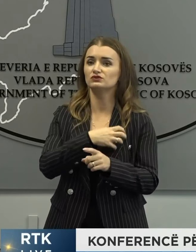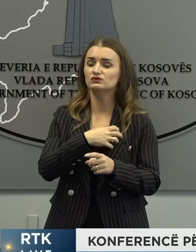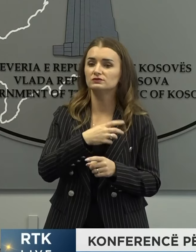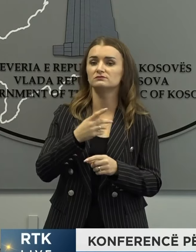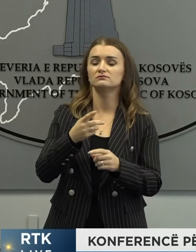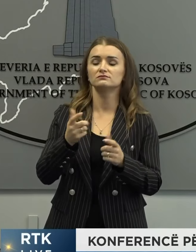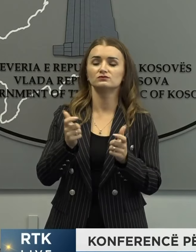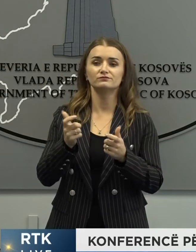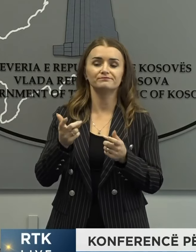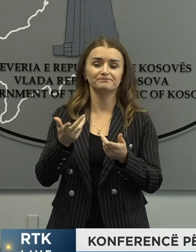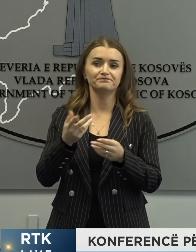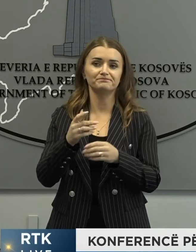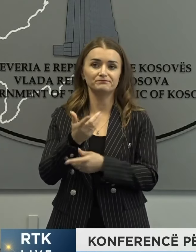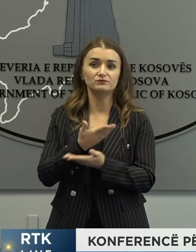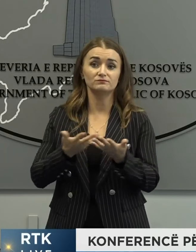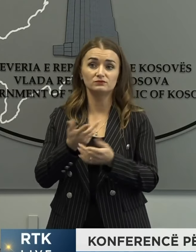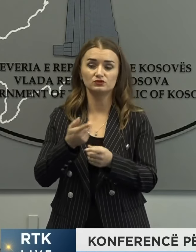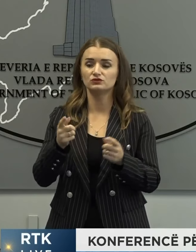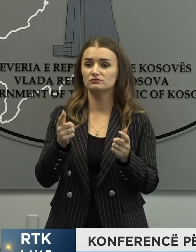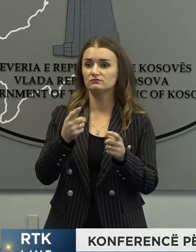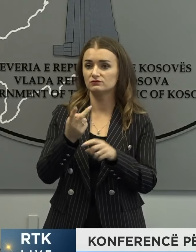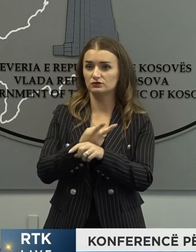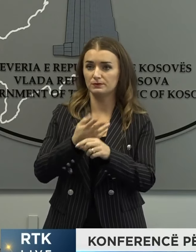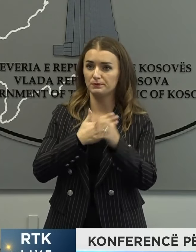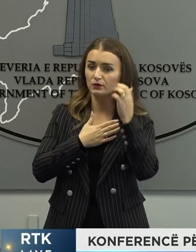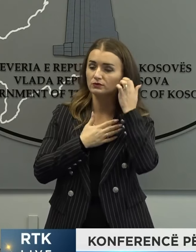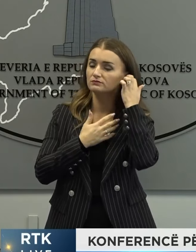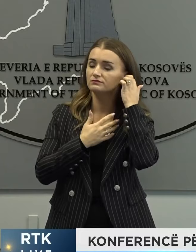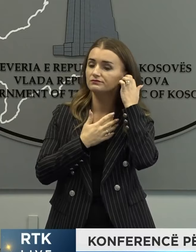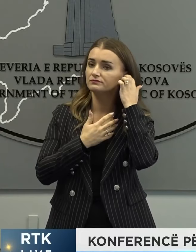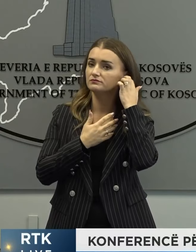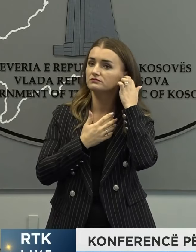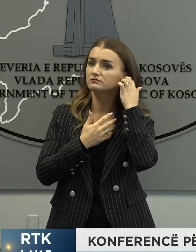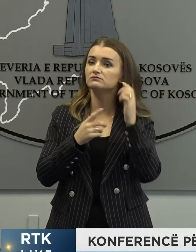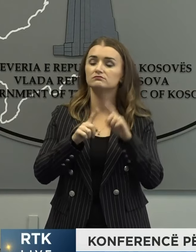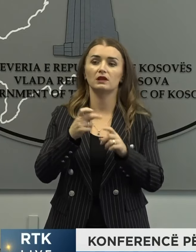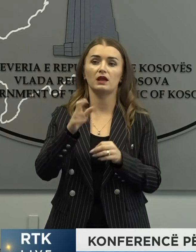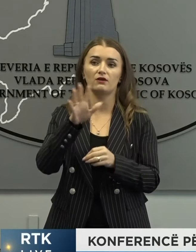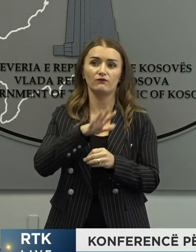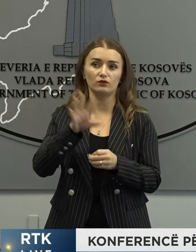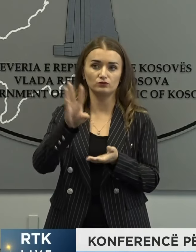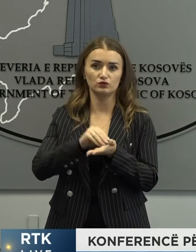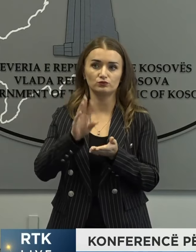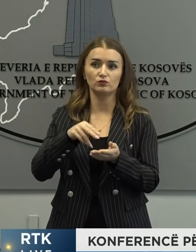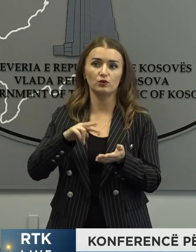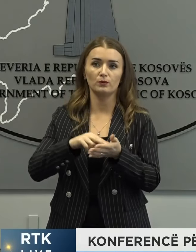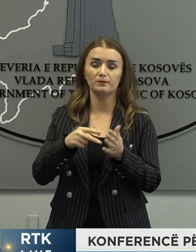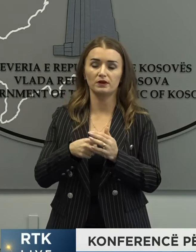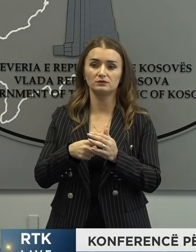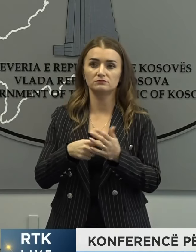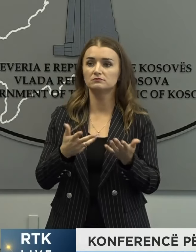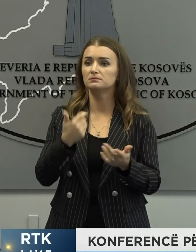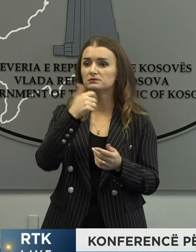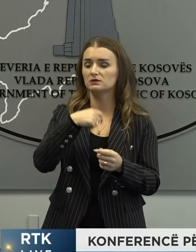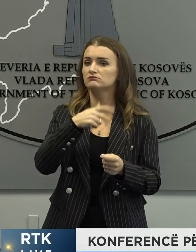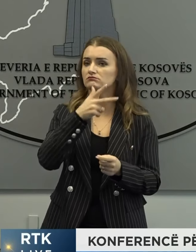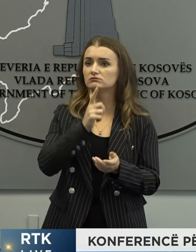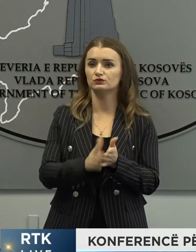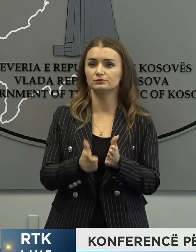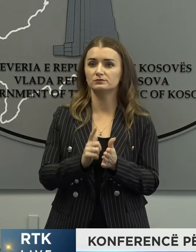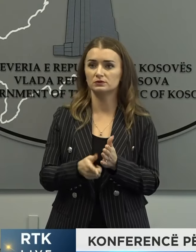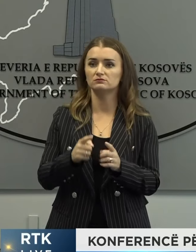çasjen e tregut në këtë Bashkimit Evropian. Pra ideja është të përshpejtohet procesi arritjes së reformave në anën tonë, në mënyrë që